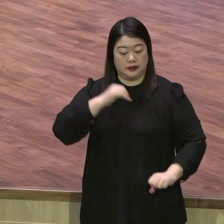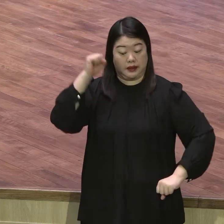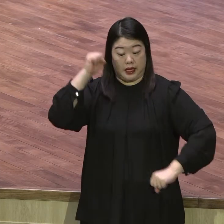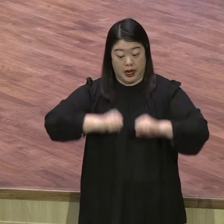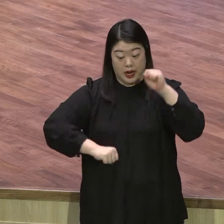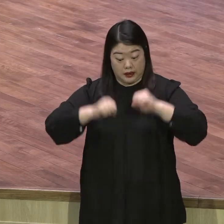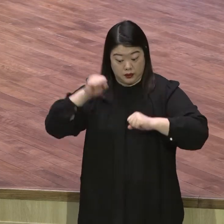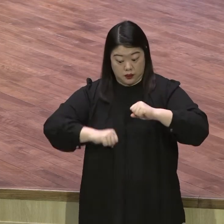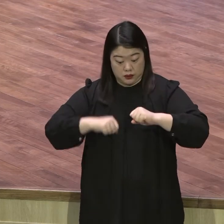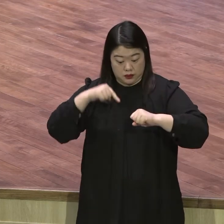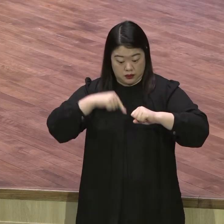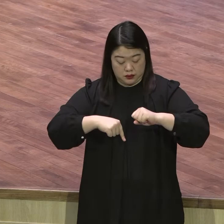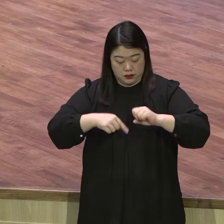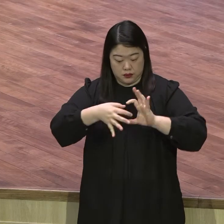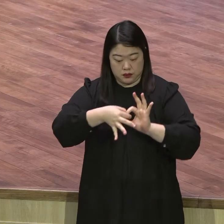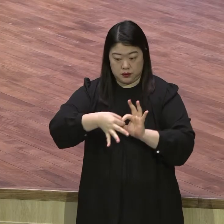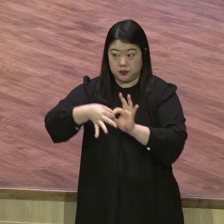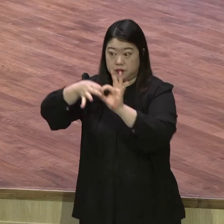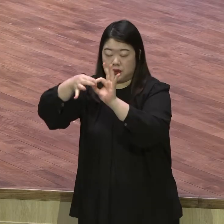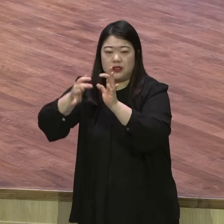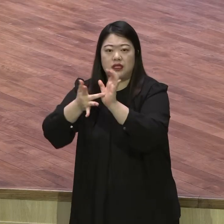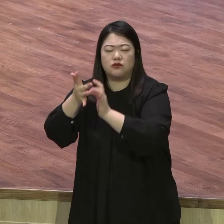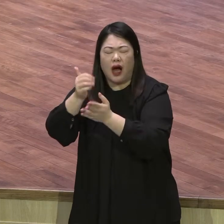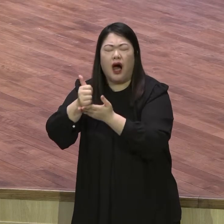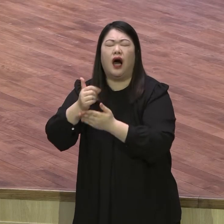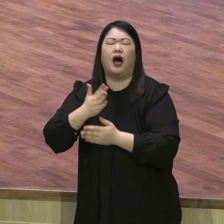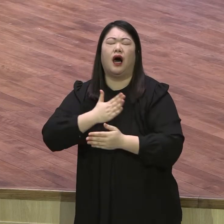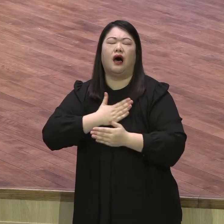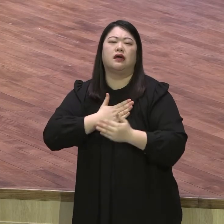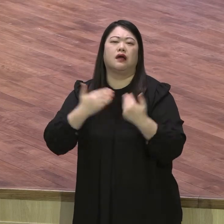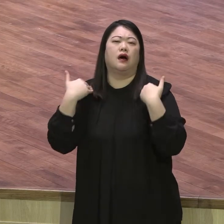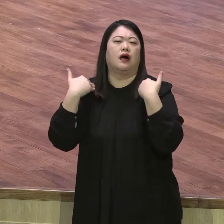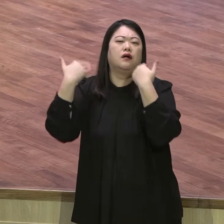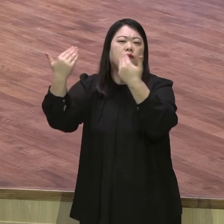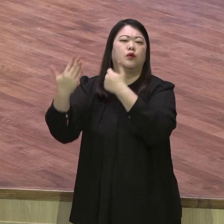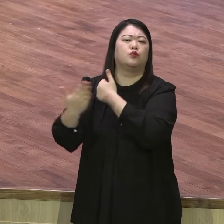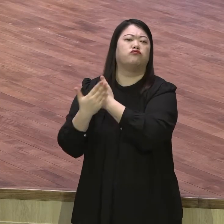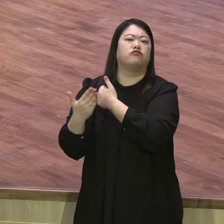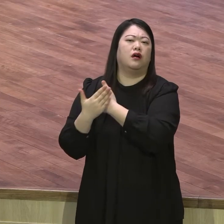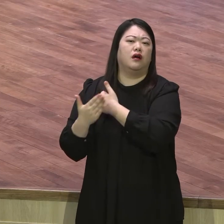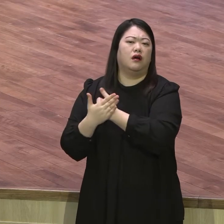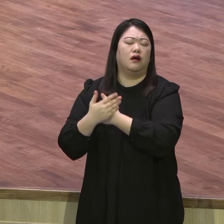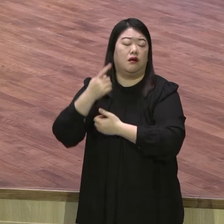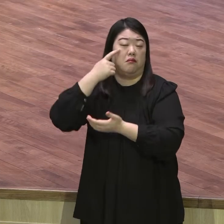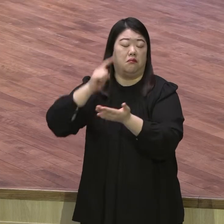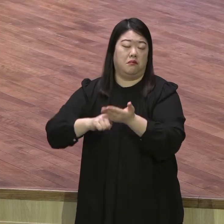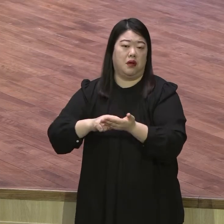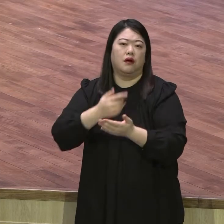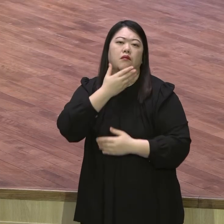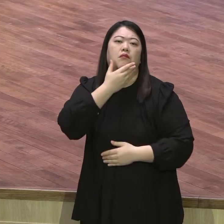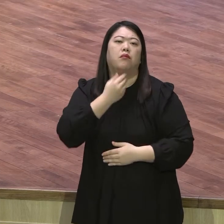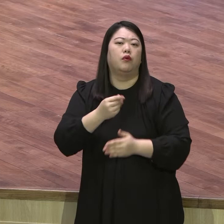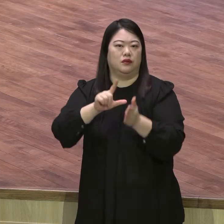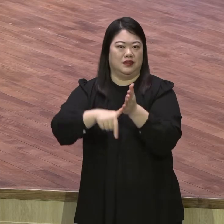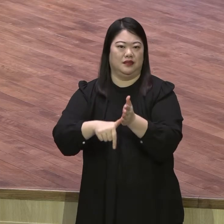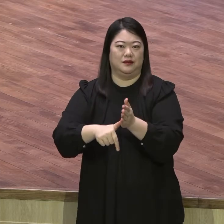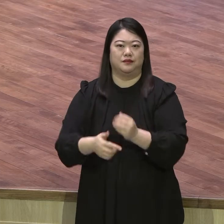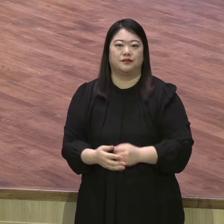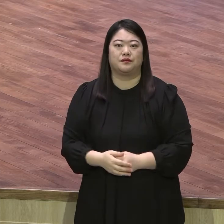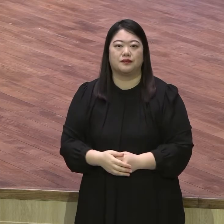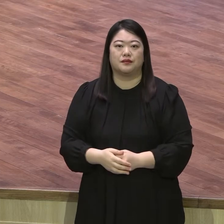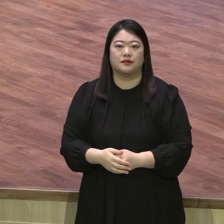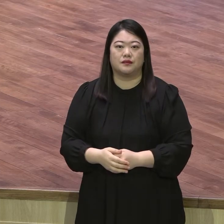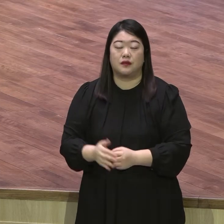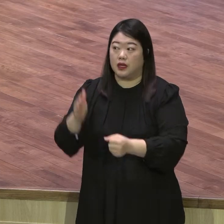예수님께서 우리를 성장시켜 주시는 축복의 시간표다. 하나님 앞에